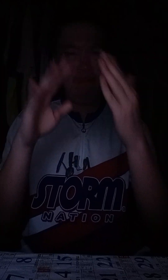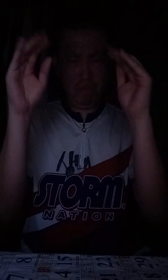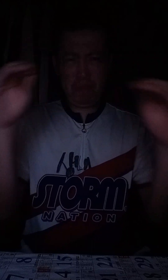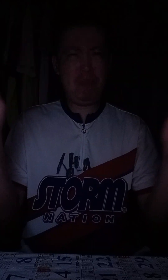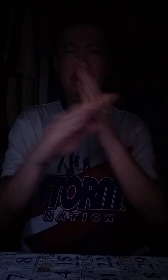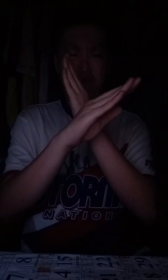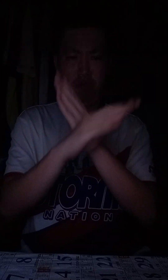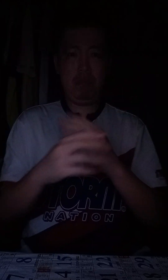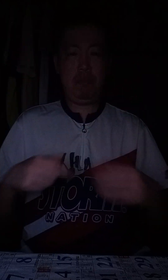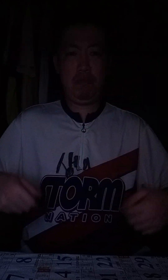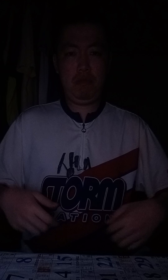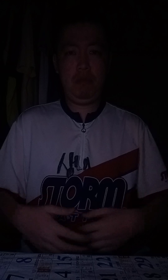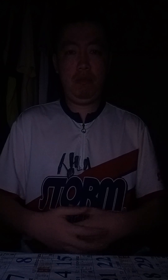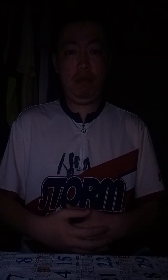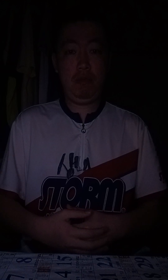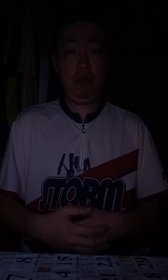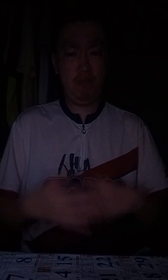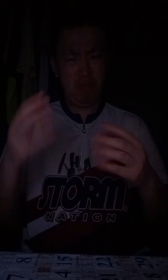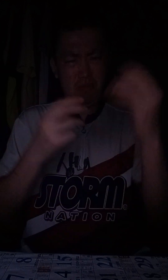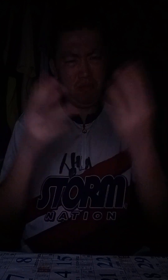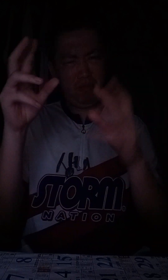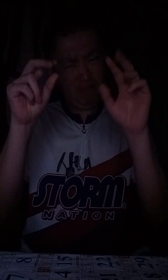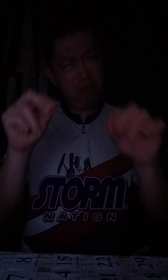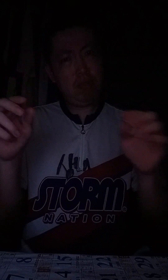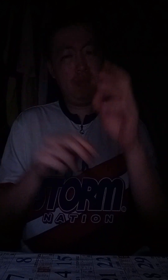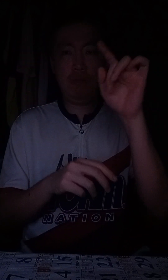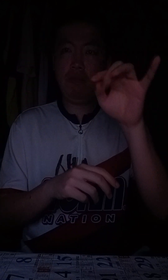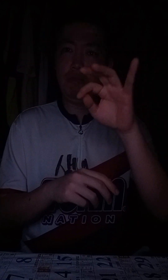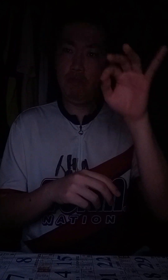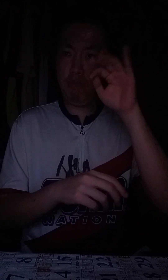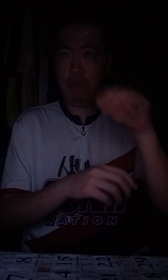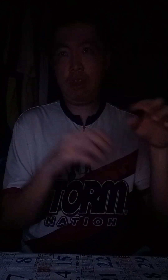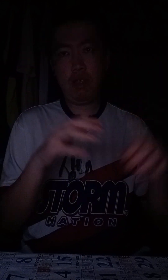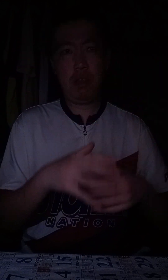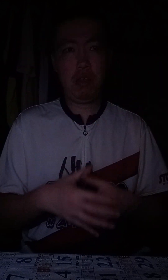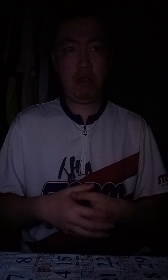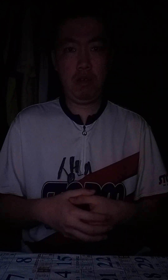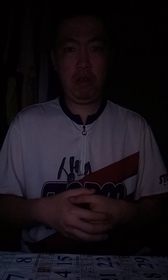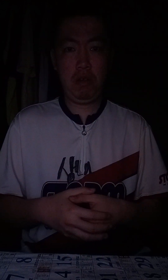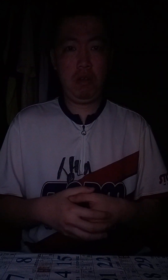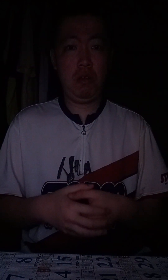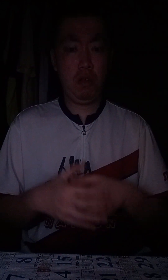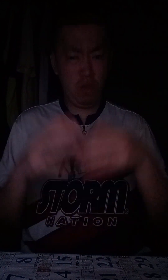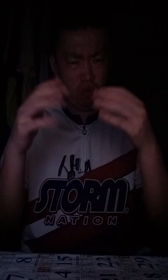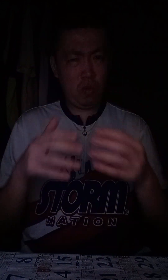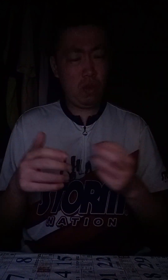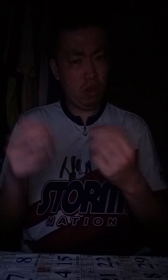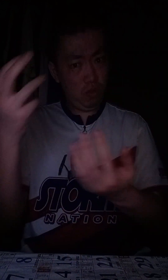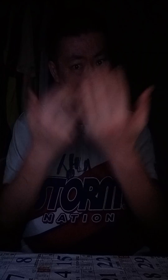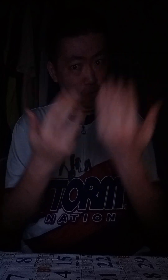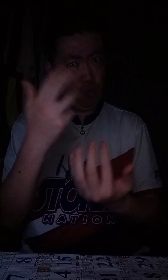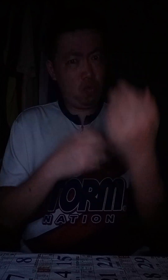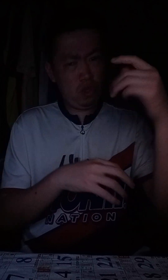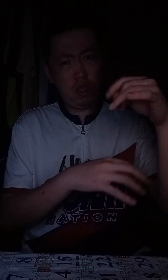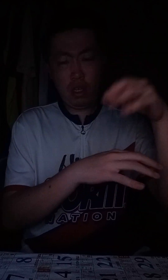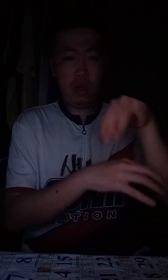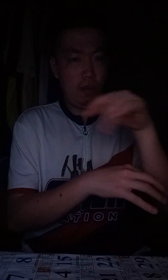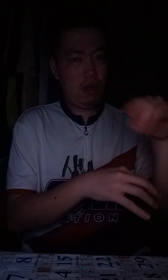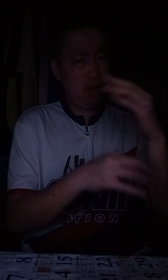모릅니다. 불길을 잡는데 5시간이 넘게 걸렸습니다. 500여 채가 불타 주민 2천여 명이 집을